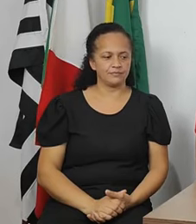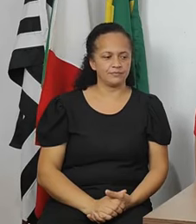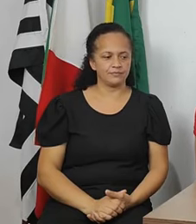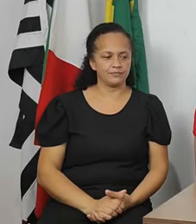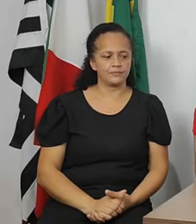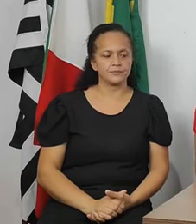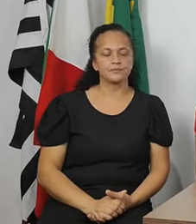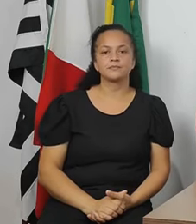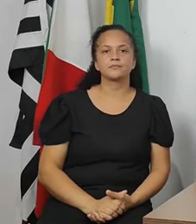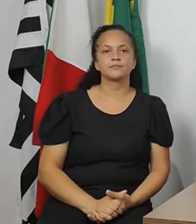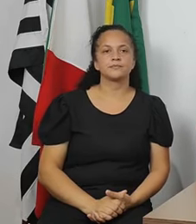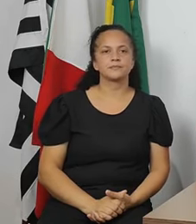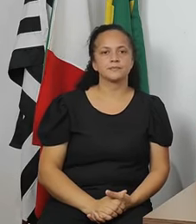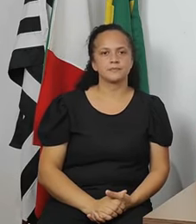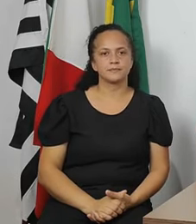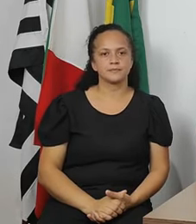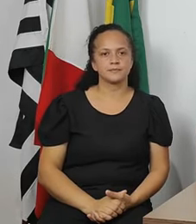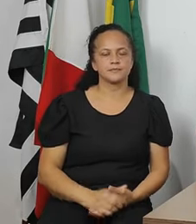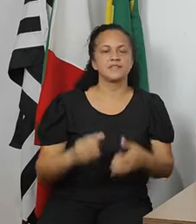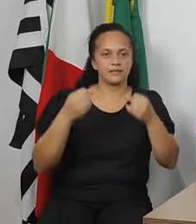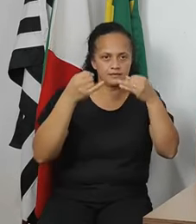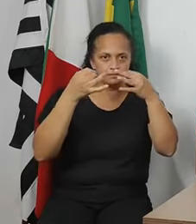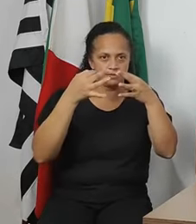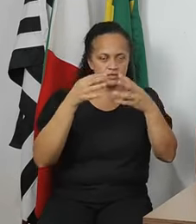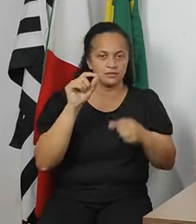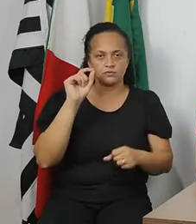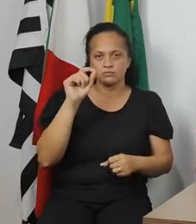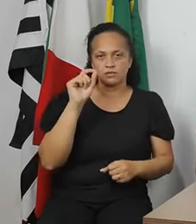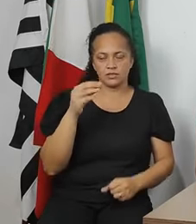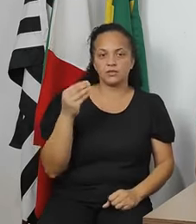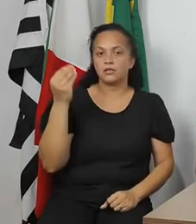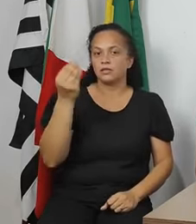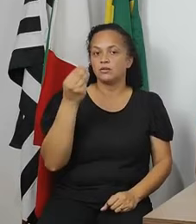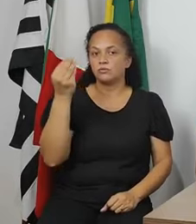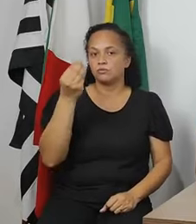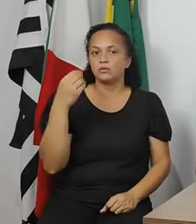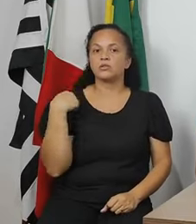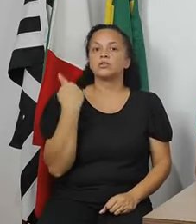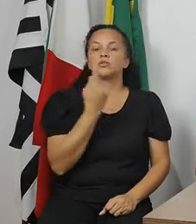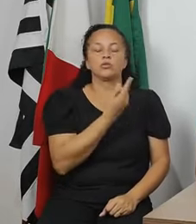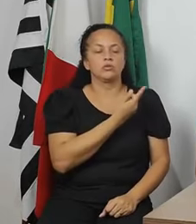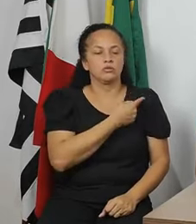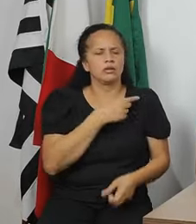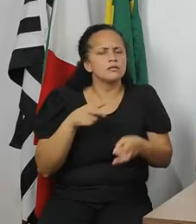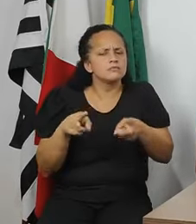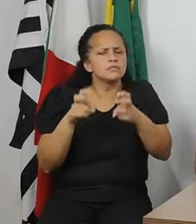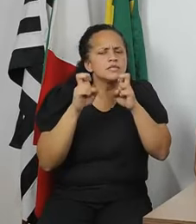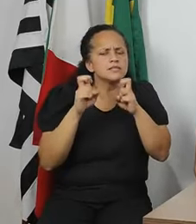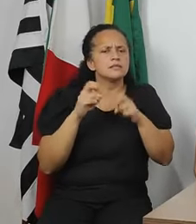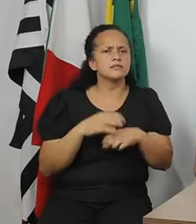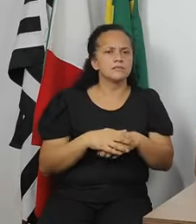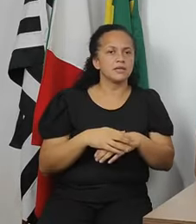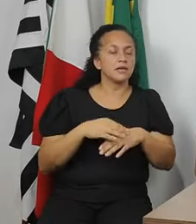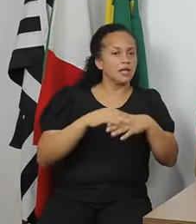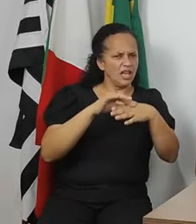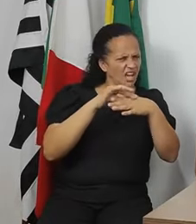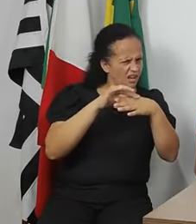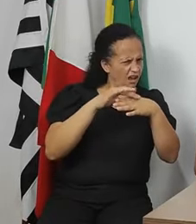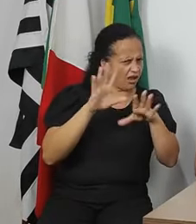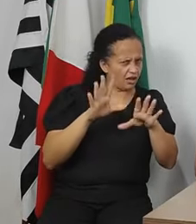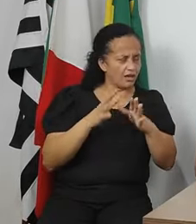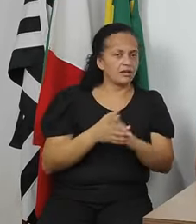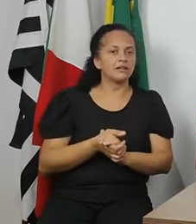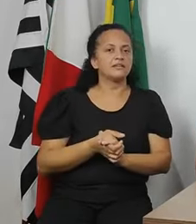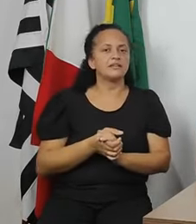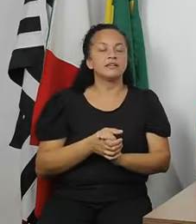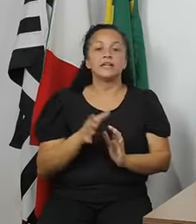o que o Marcos está querendo dizer é que quando a gente olha pelos aspectos, né, carnais e ainda